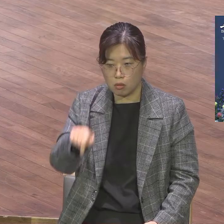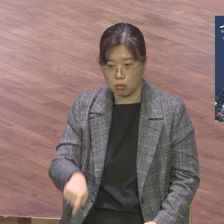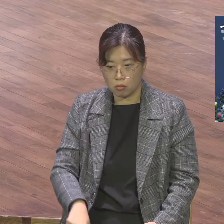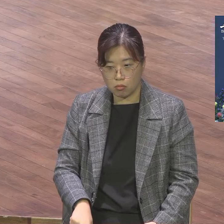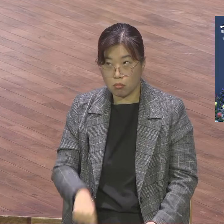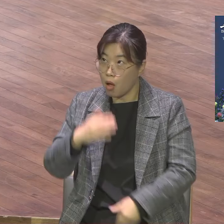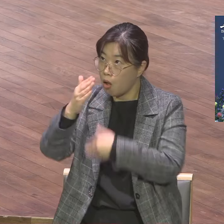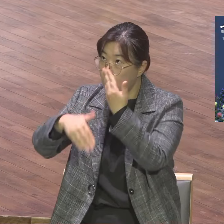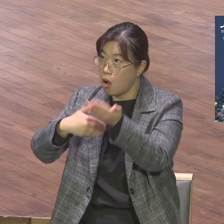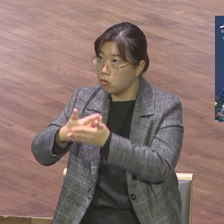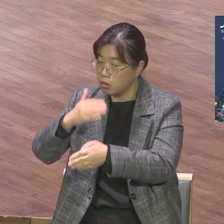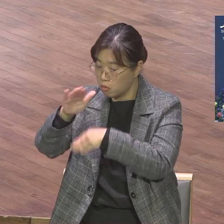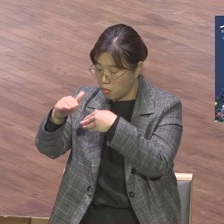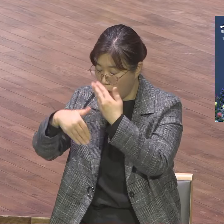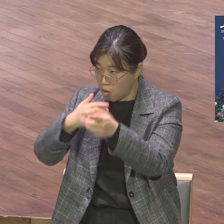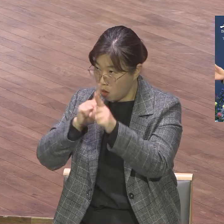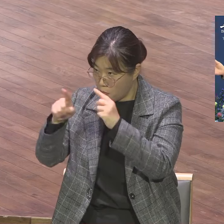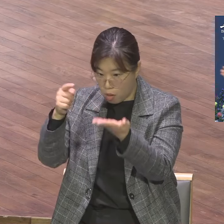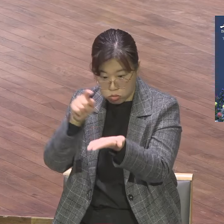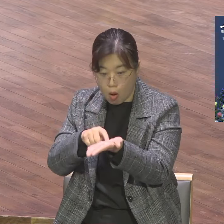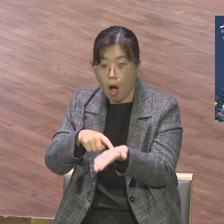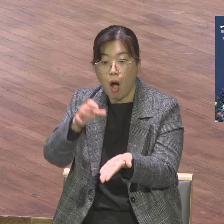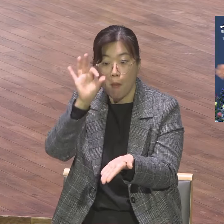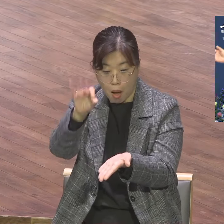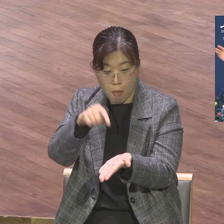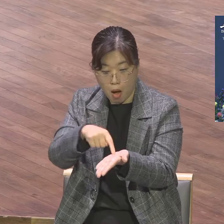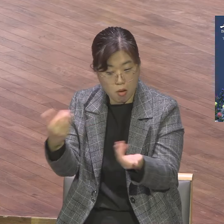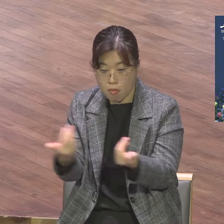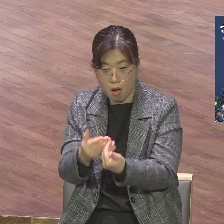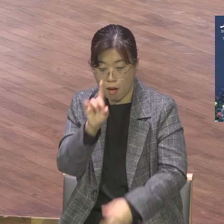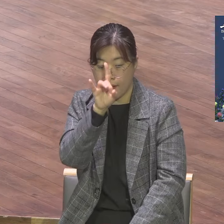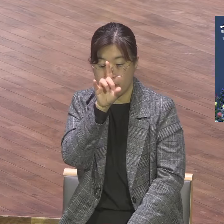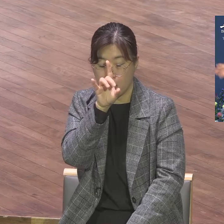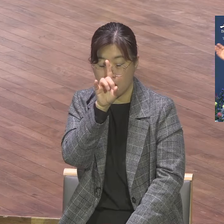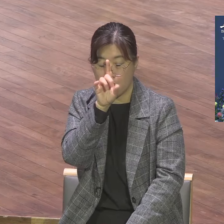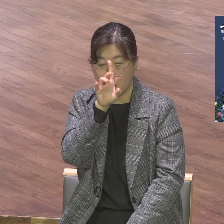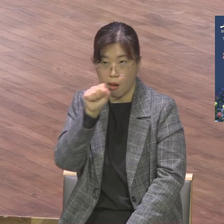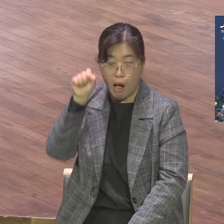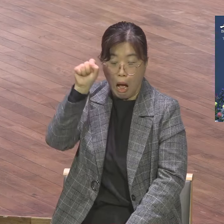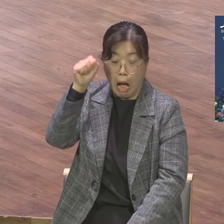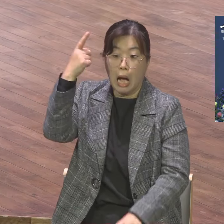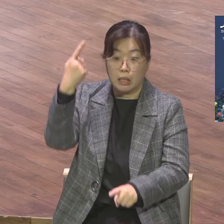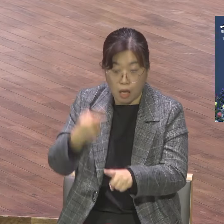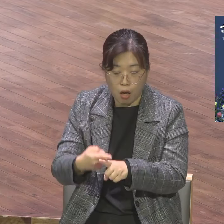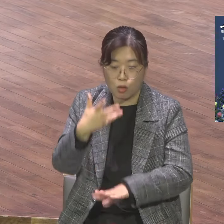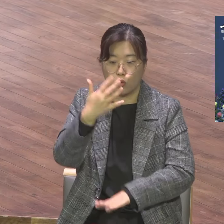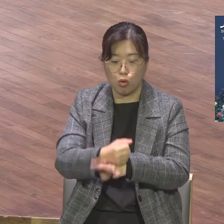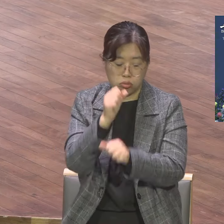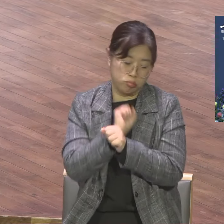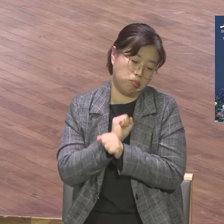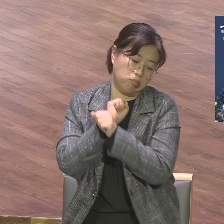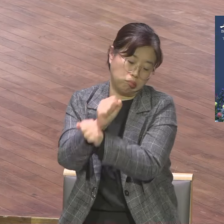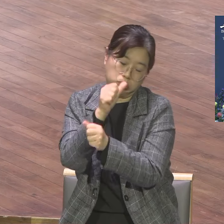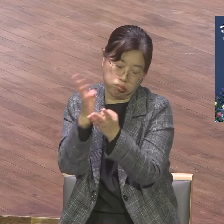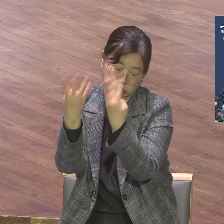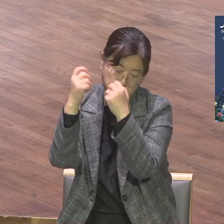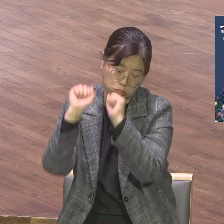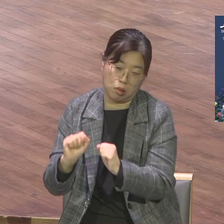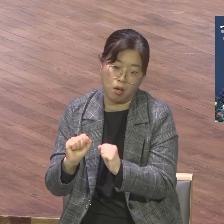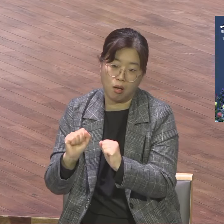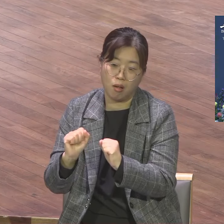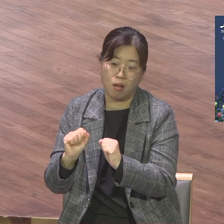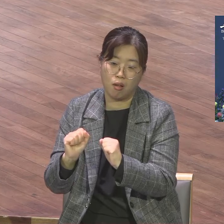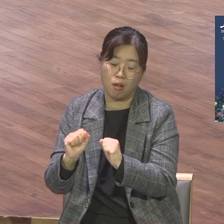그 지금 미국에는요, 기숙사고 뭐고 남녀 똑같이 씁니다. 그냥 화장실은 뭐 남녀 없어요. 남녀란 단어가 없어요.